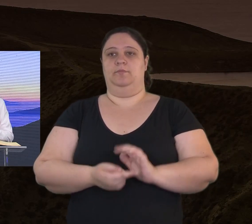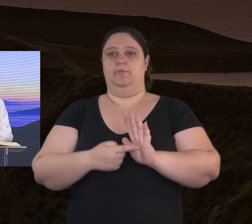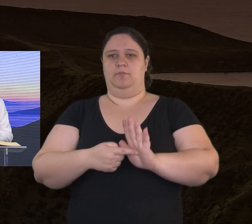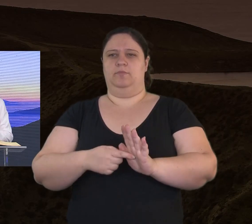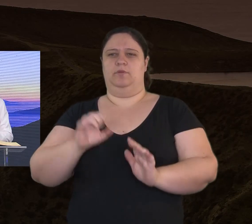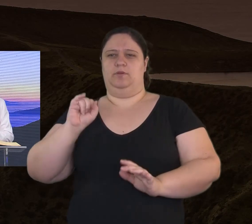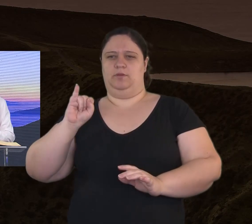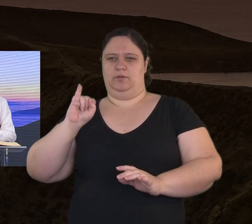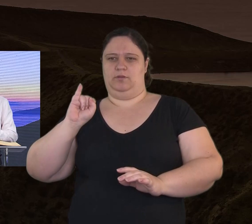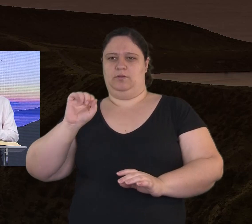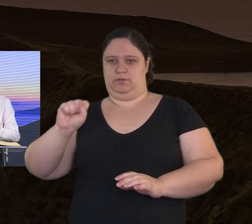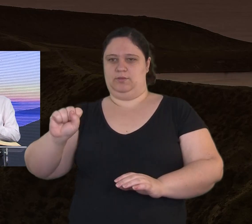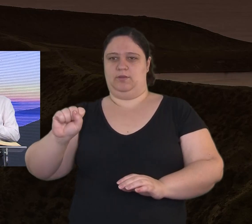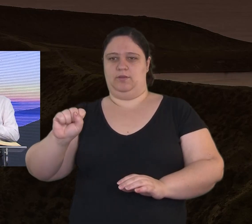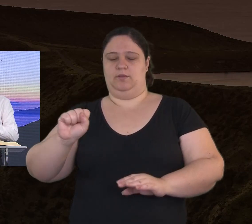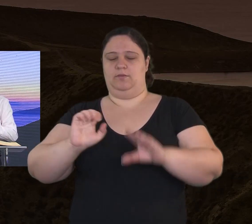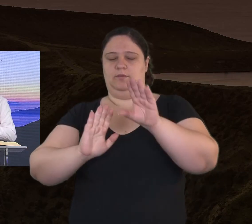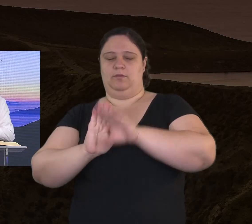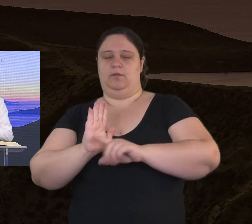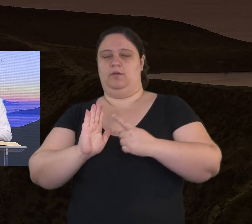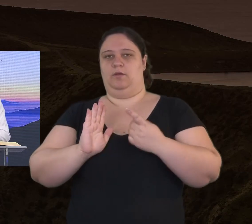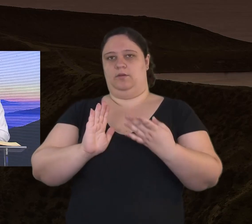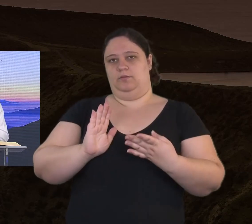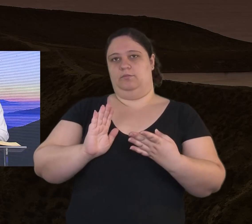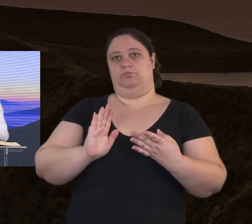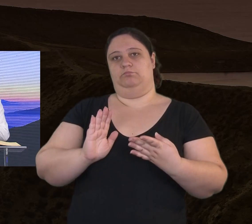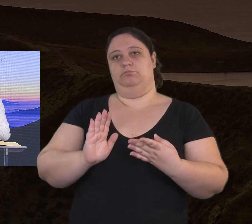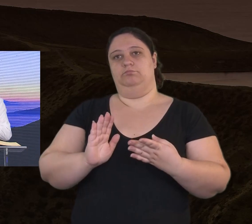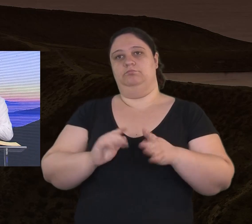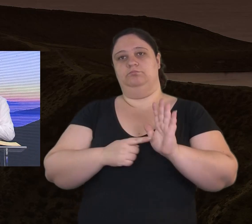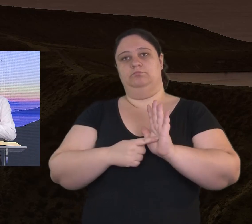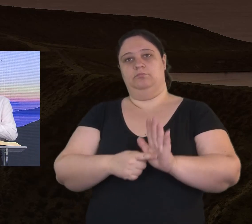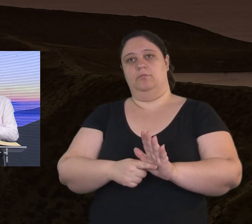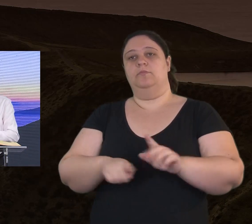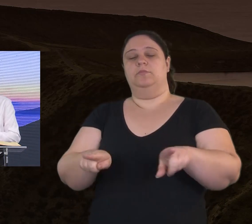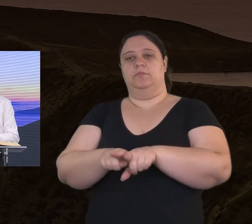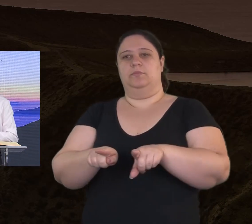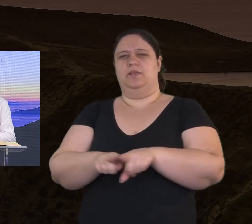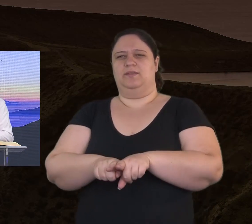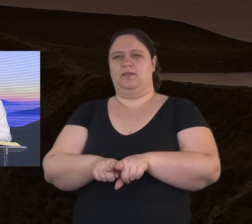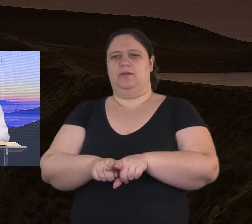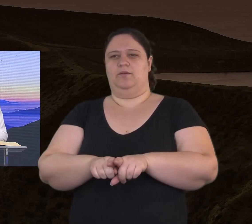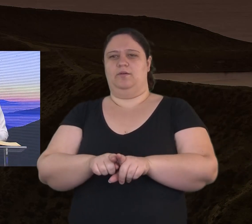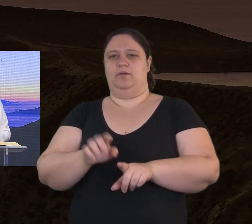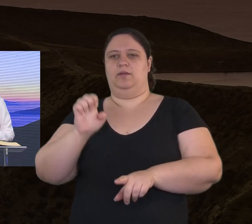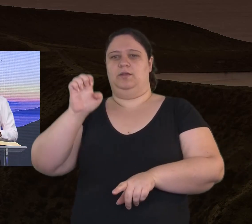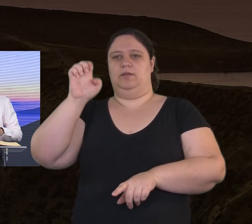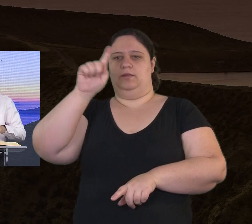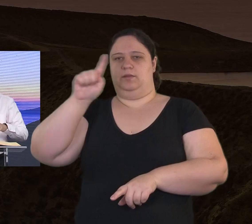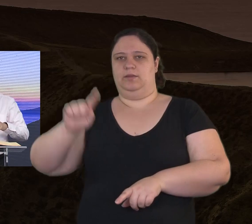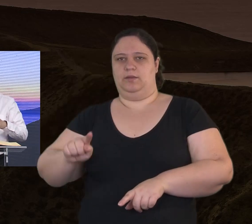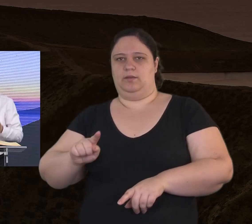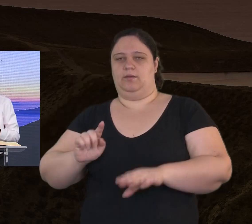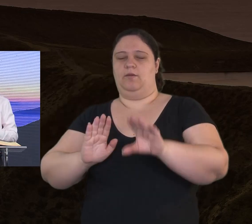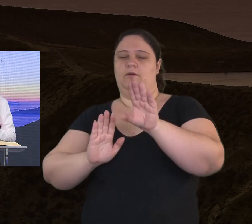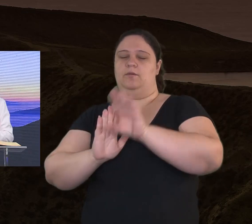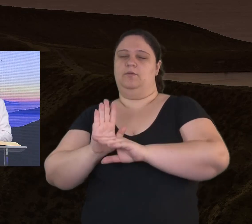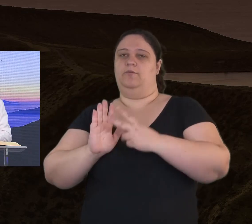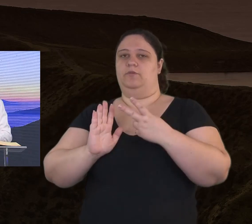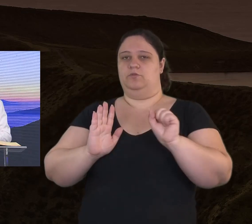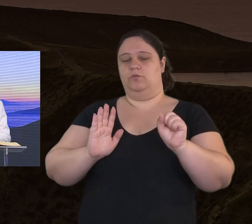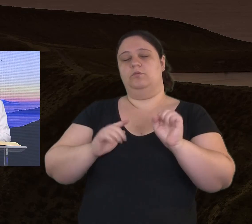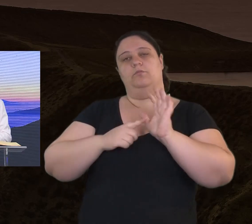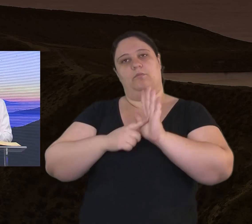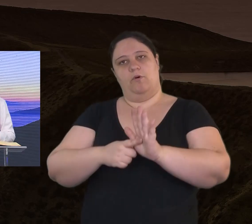Isaías 14 e também em Ezequiel 28, ele se rebelou